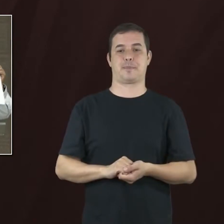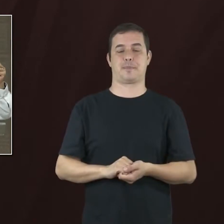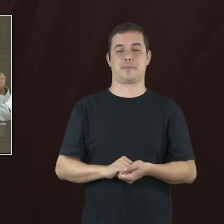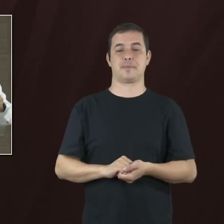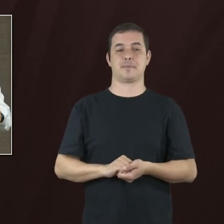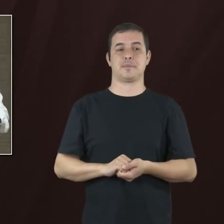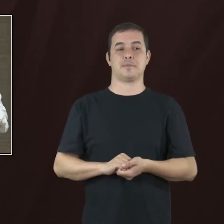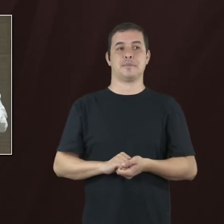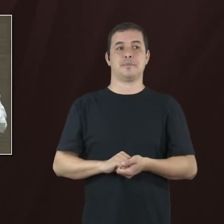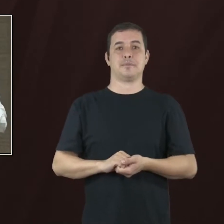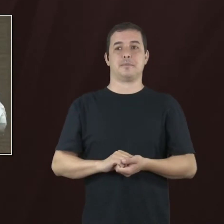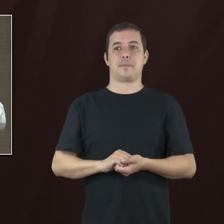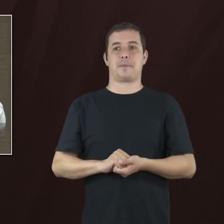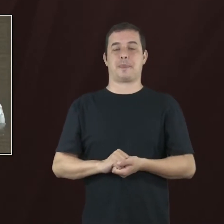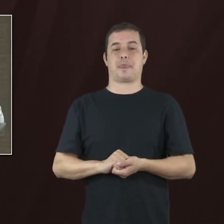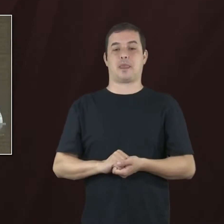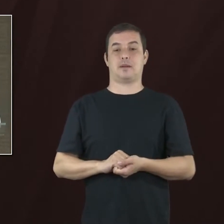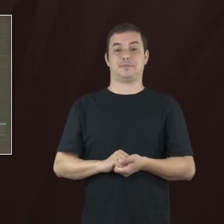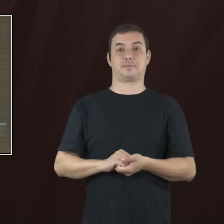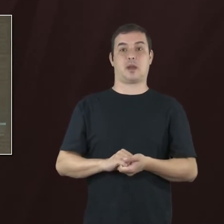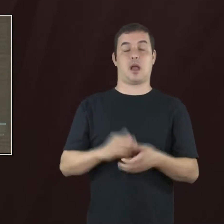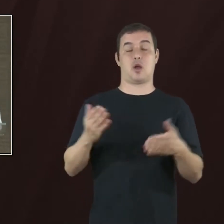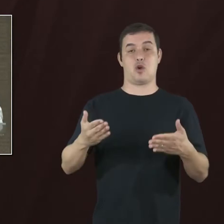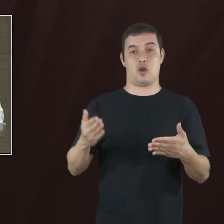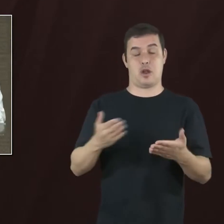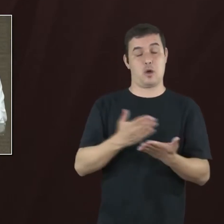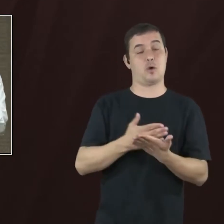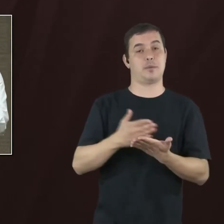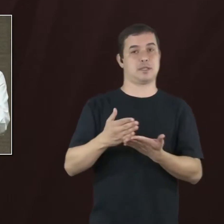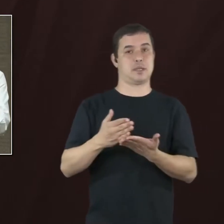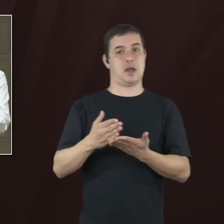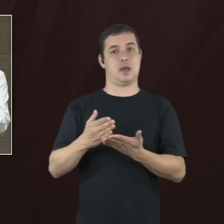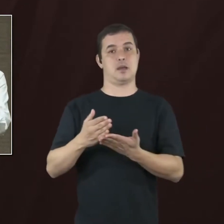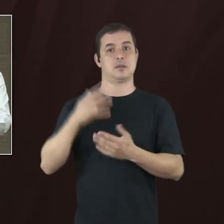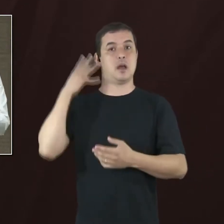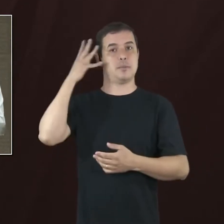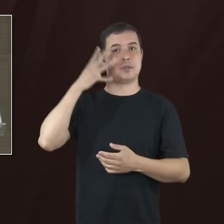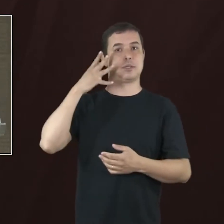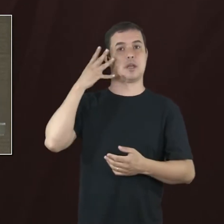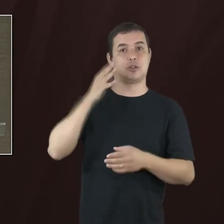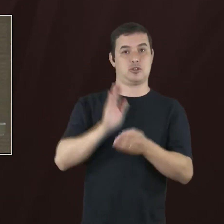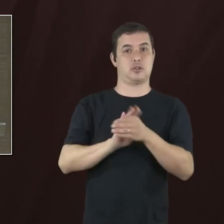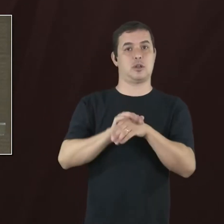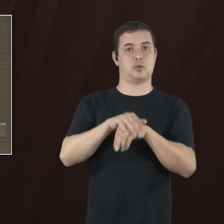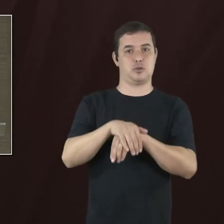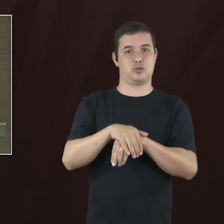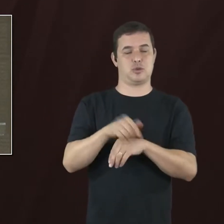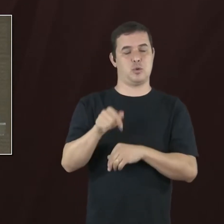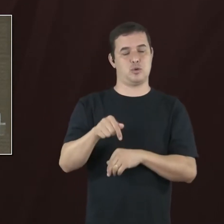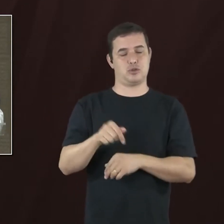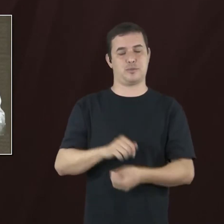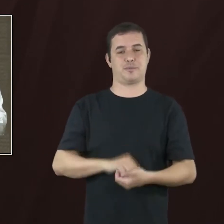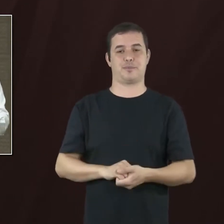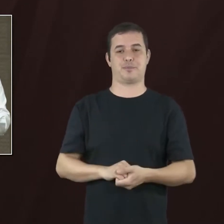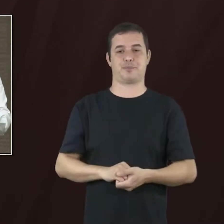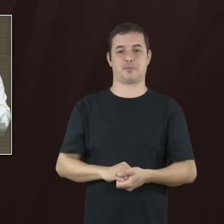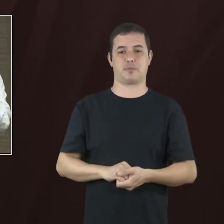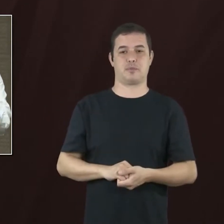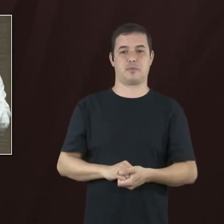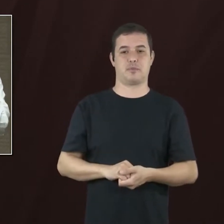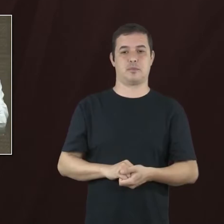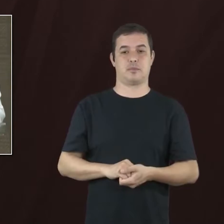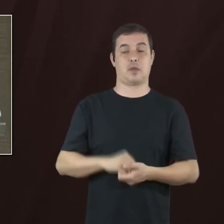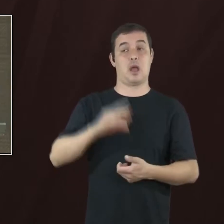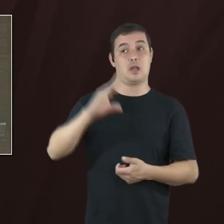manhã e vou entrar na mensagem da noite, que é: a obra de Deus é administrada